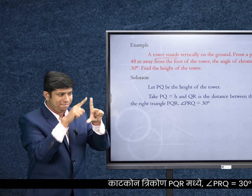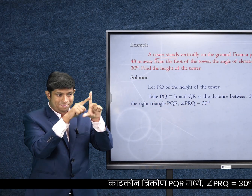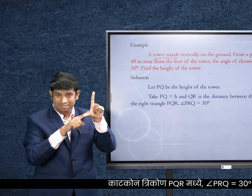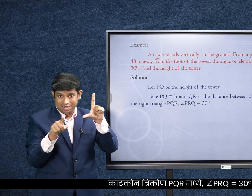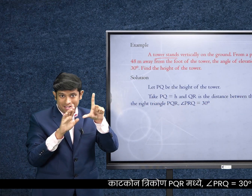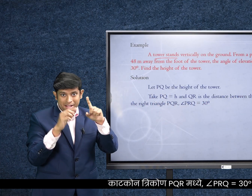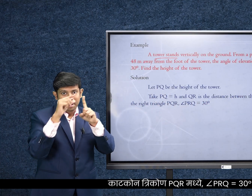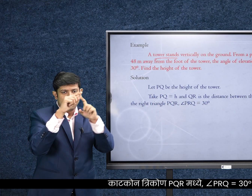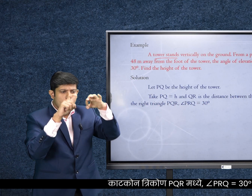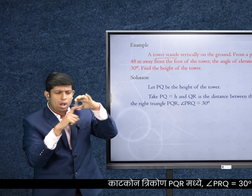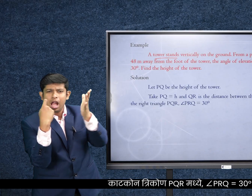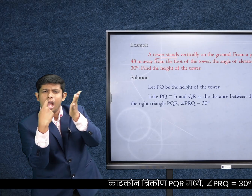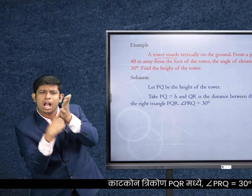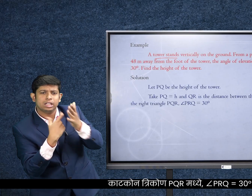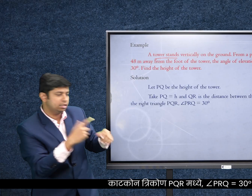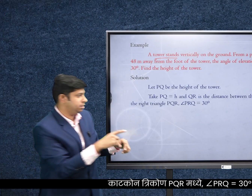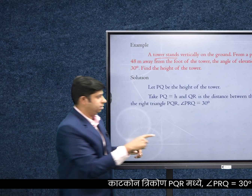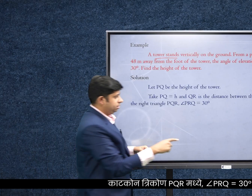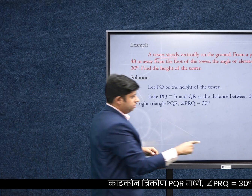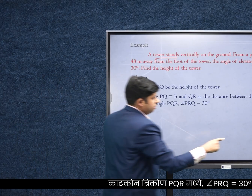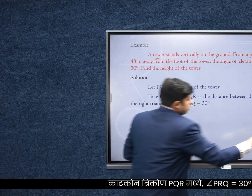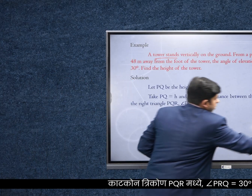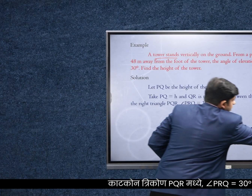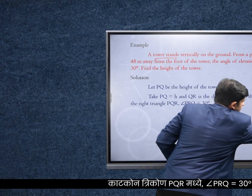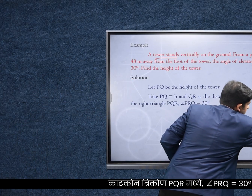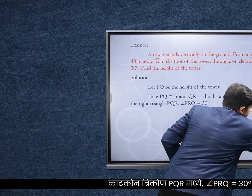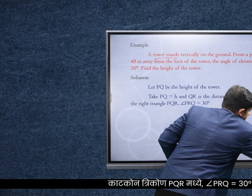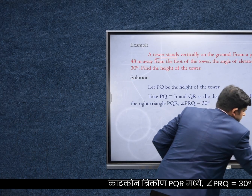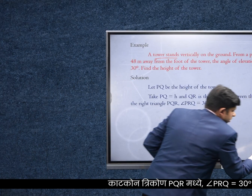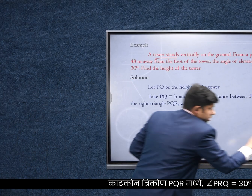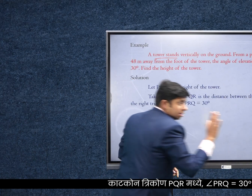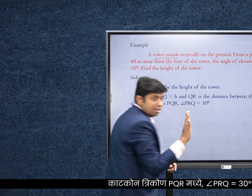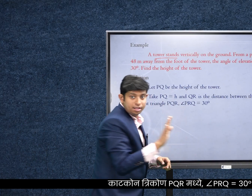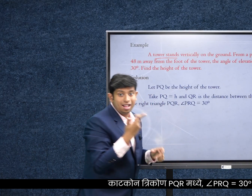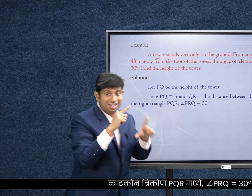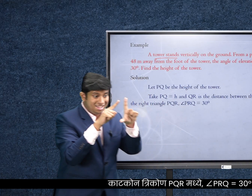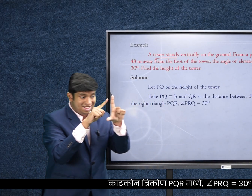काटकोन त्रिकोण PQR मध्ये कोन PRQ बरोबर 30